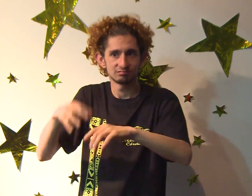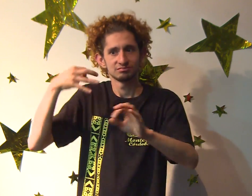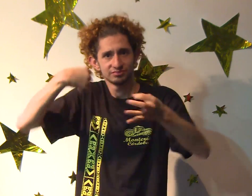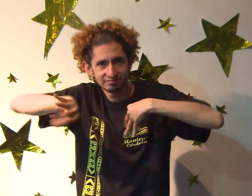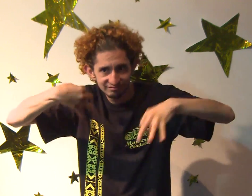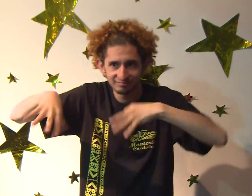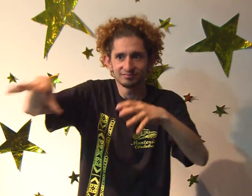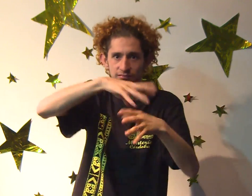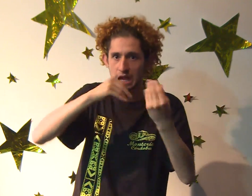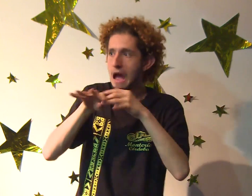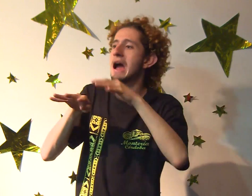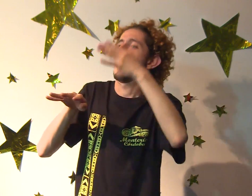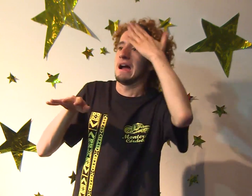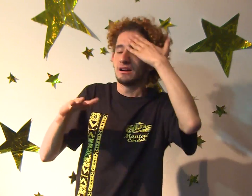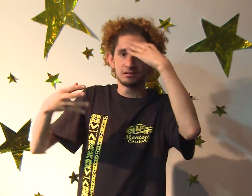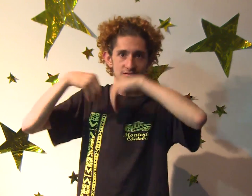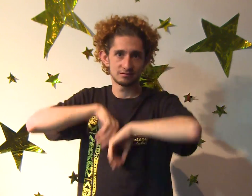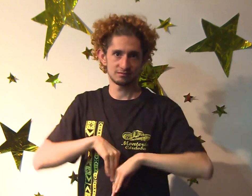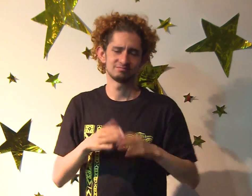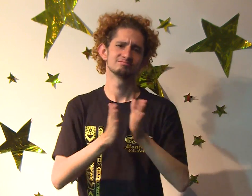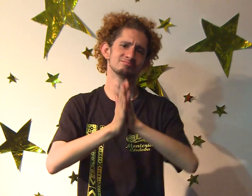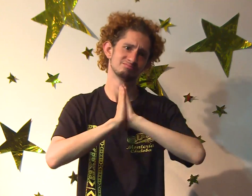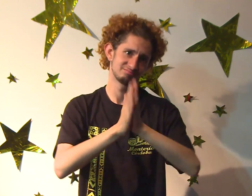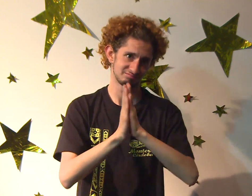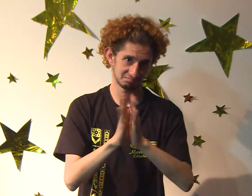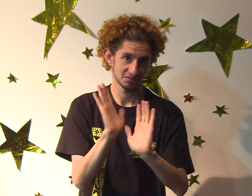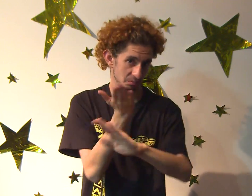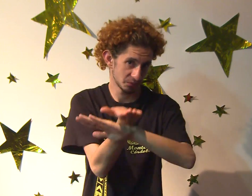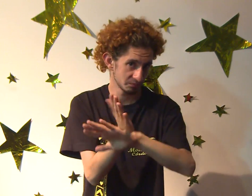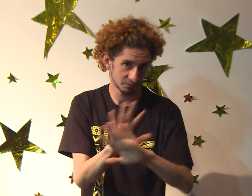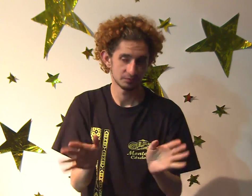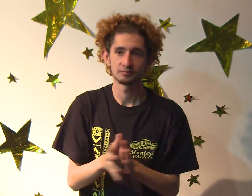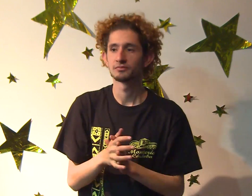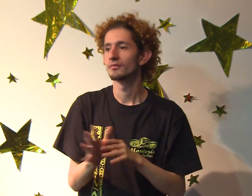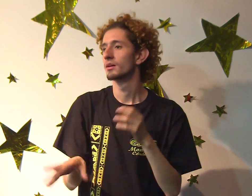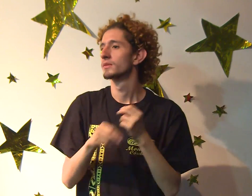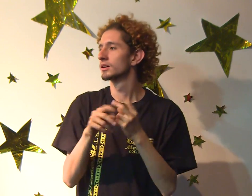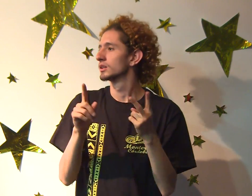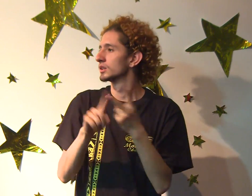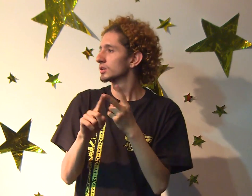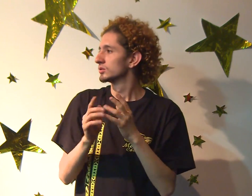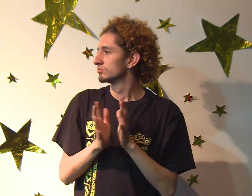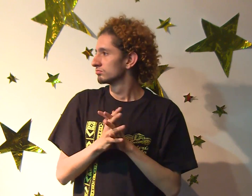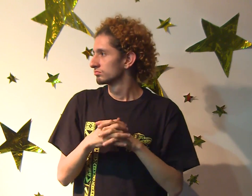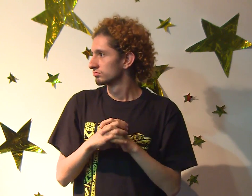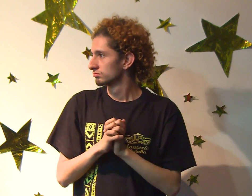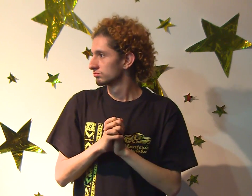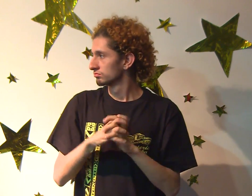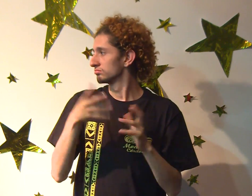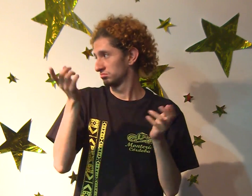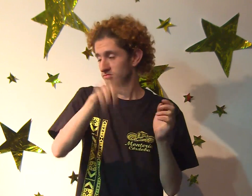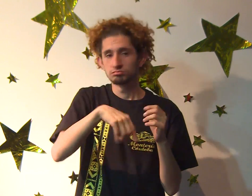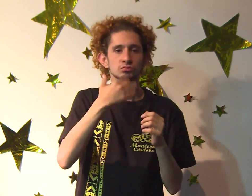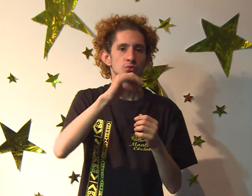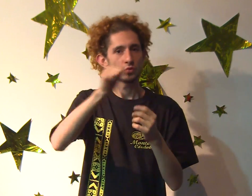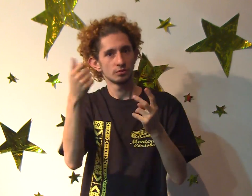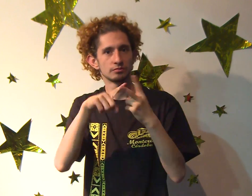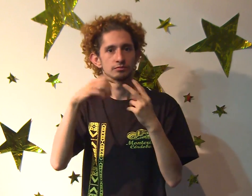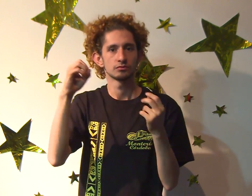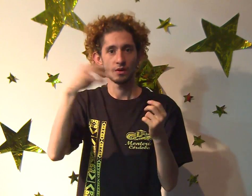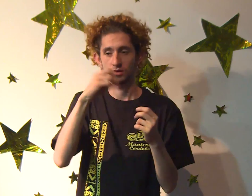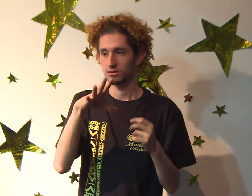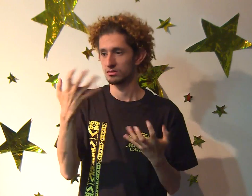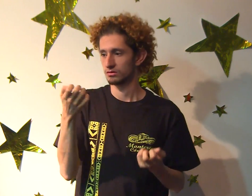Y eso lo daría como una independencia, y quisiera que lo implementaran aquí para poder pues hacerlo con más